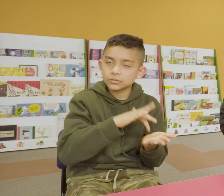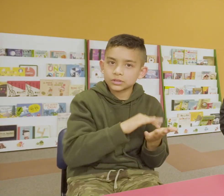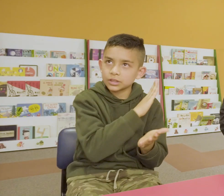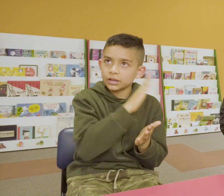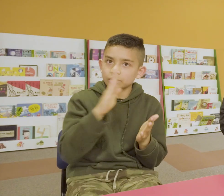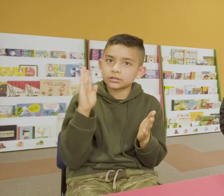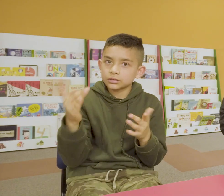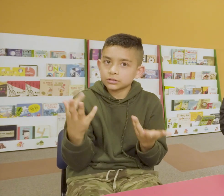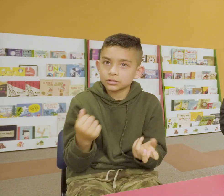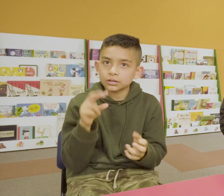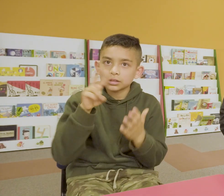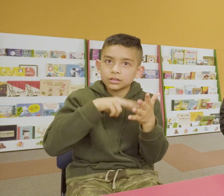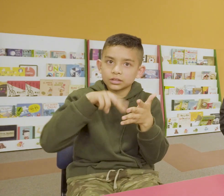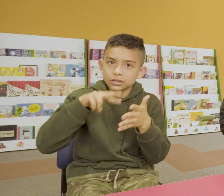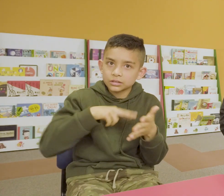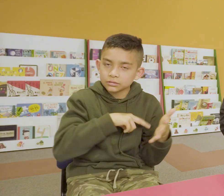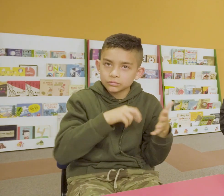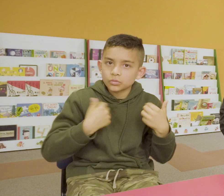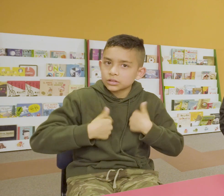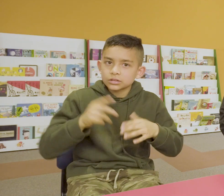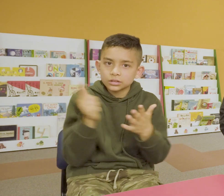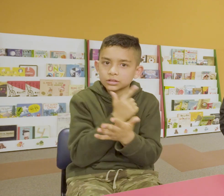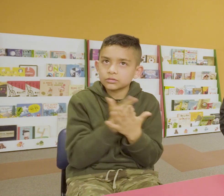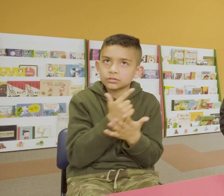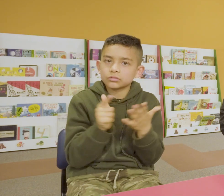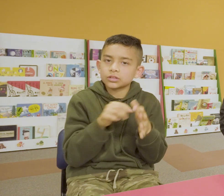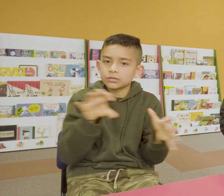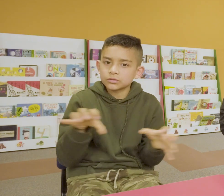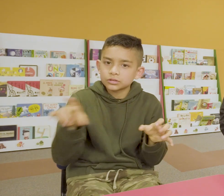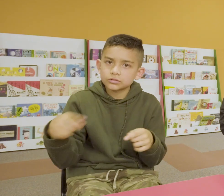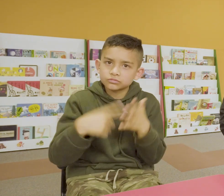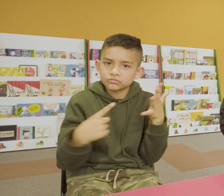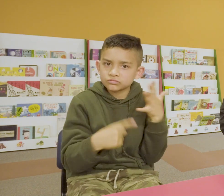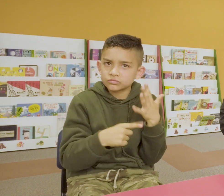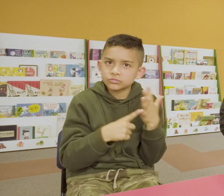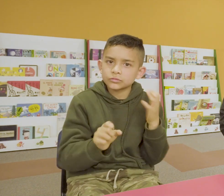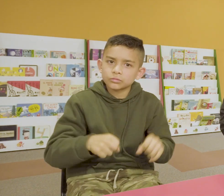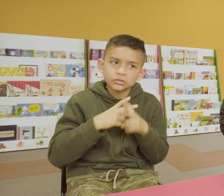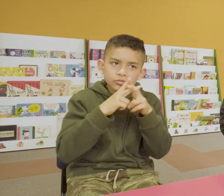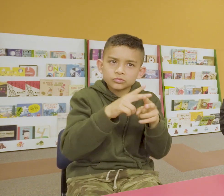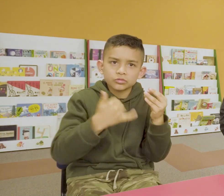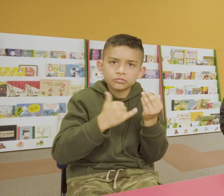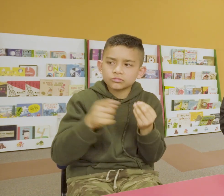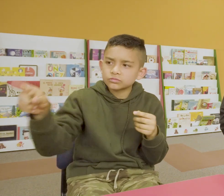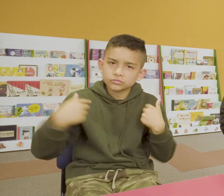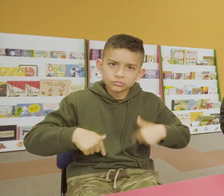Pues esperamos a todos los niños en la Biblioteca Luis Ángel Arango para que vengan a conocer más libros. Acá nos hacen muchas actividades y